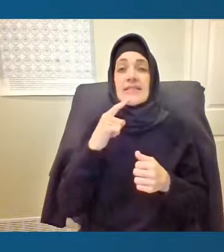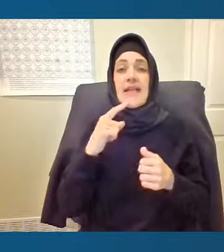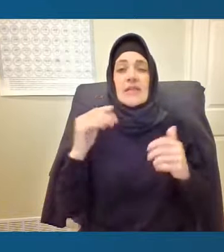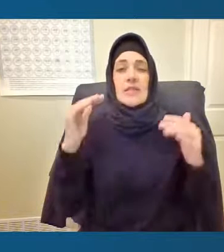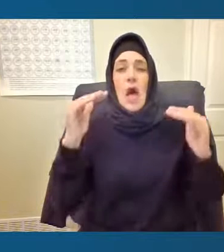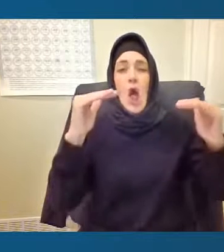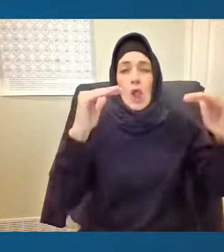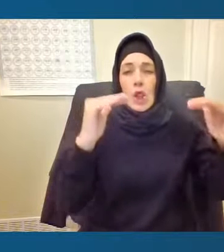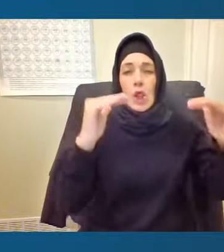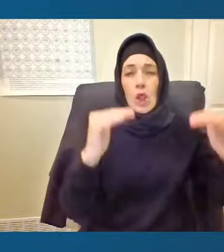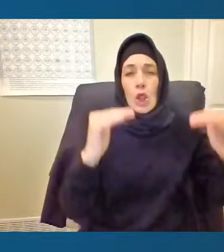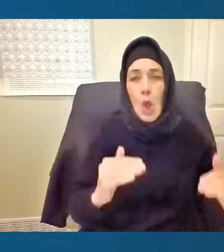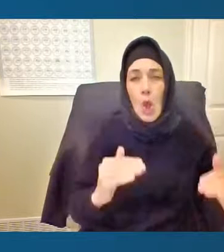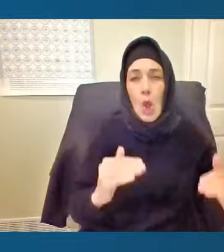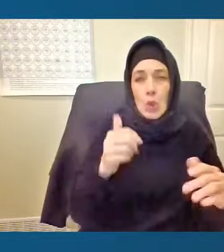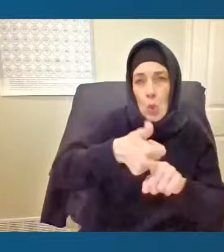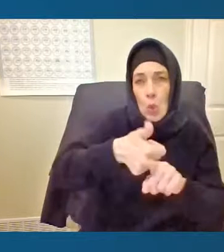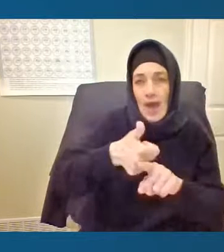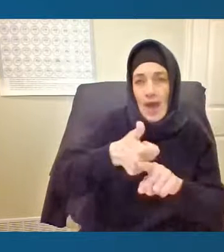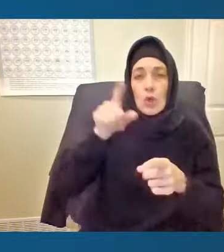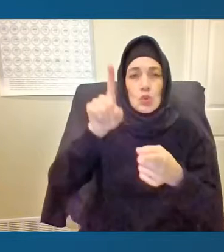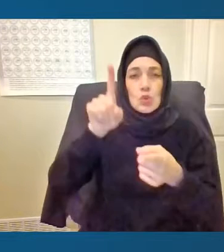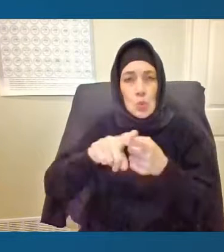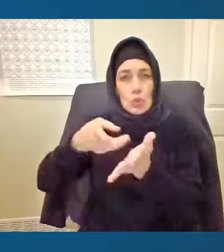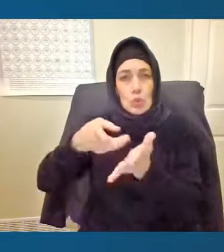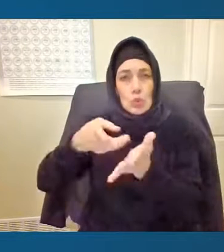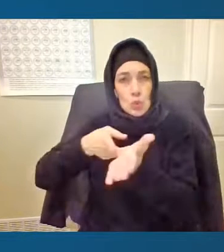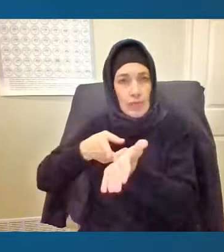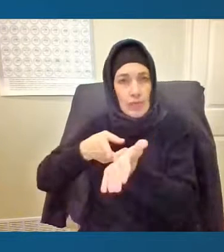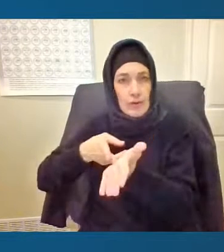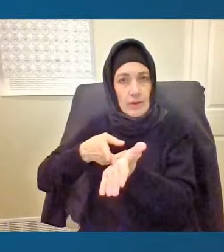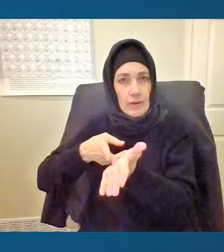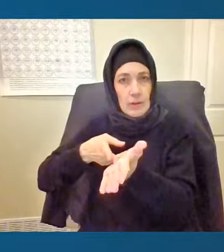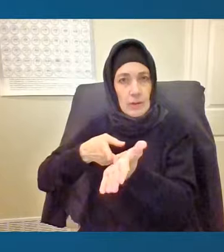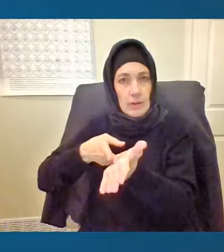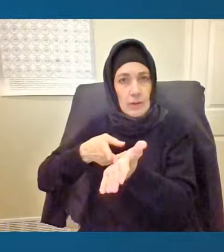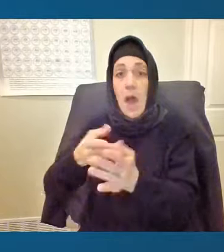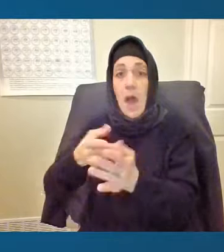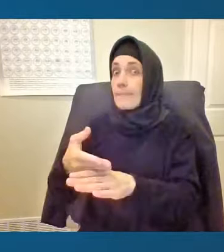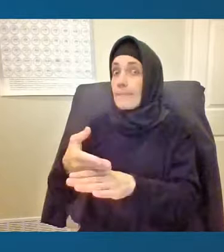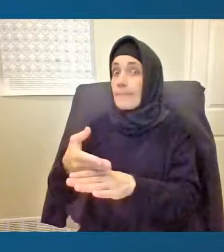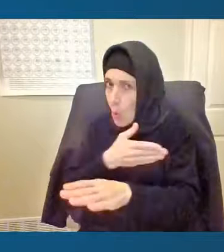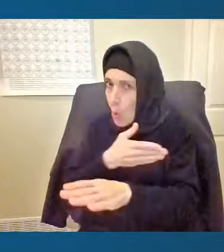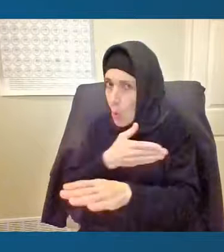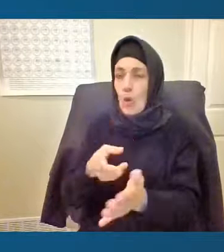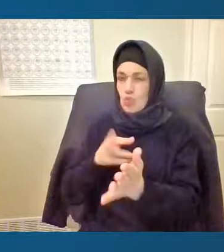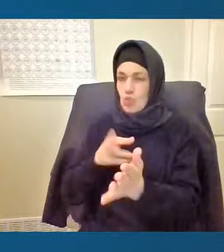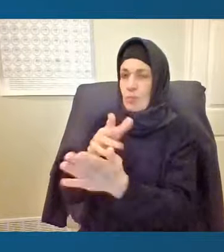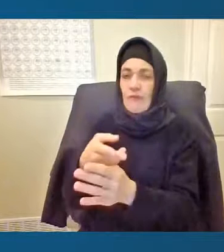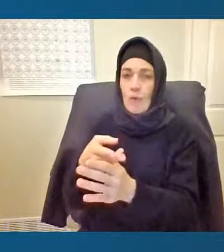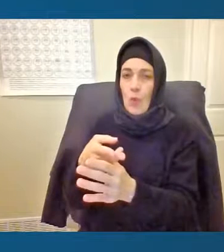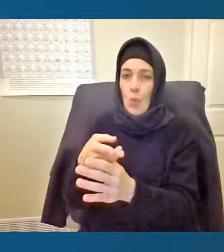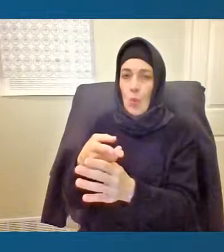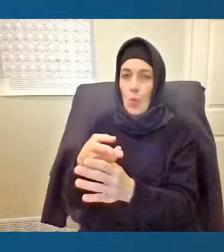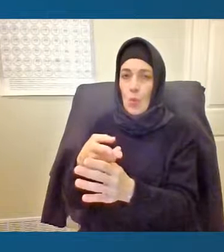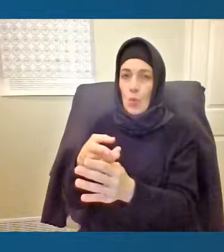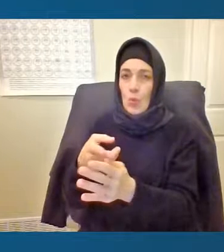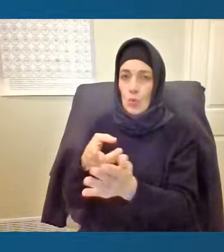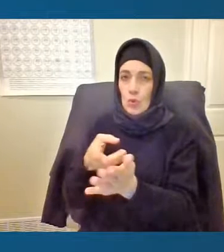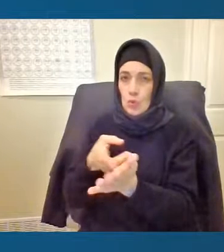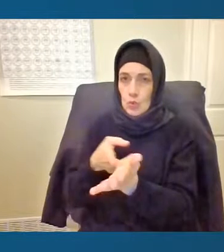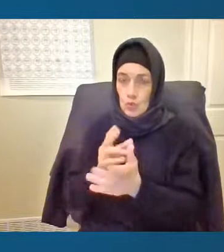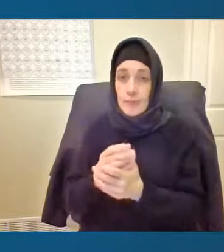truth. Lower yourself to the truth, before the truth. وَخْضَعْ لَهُ. And submit to